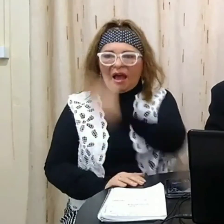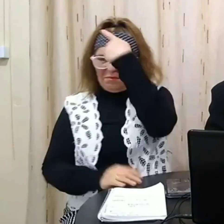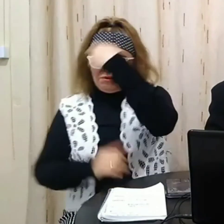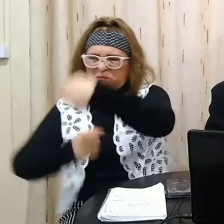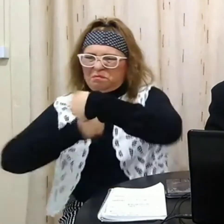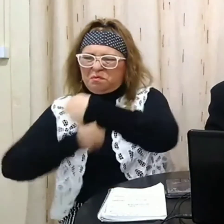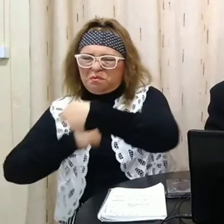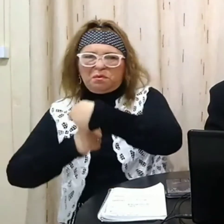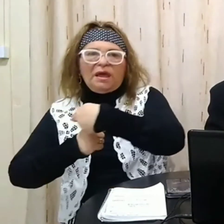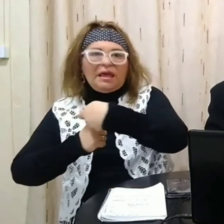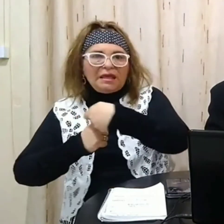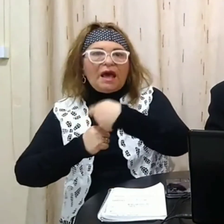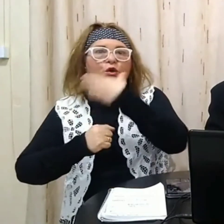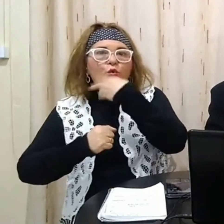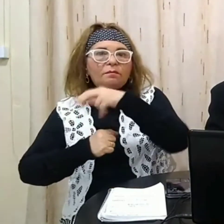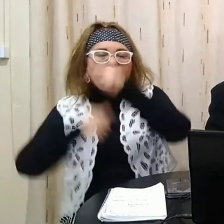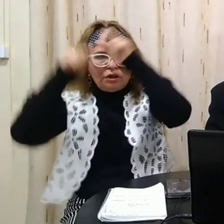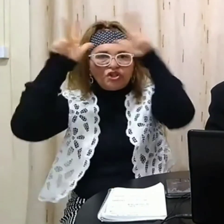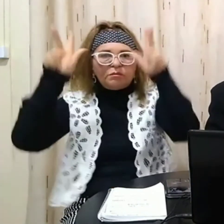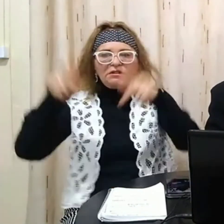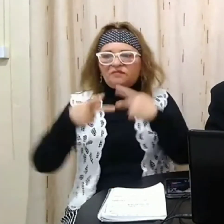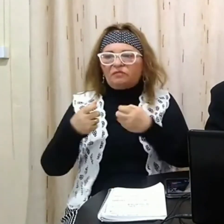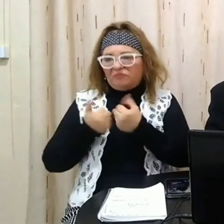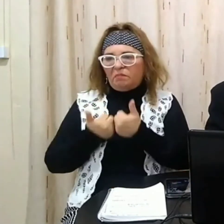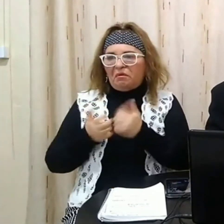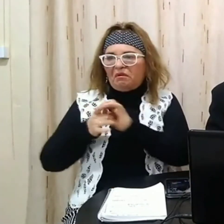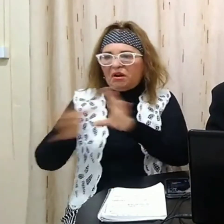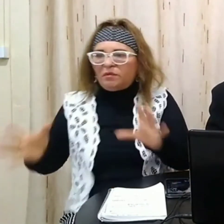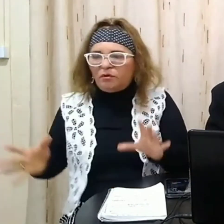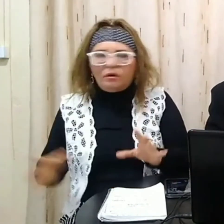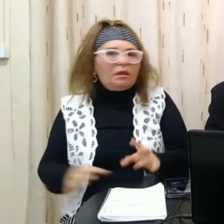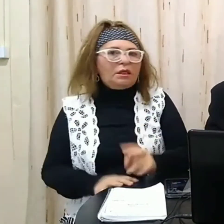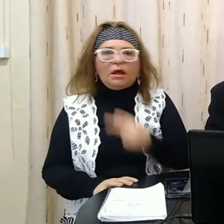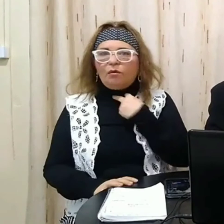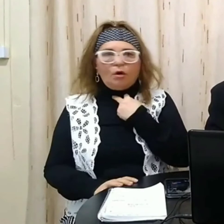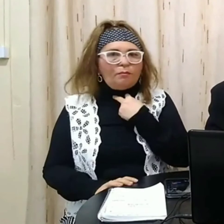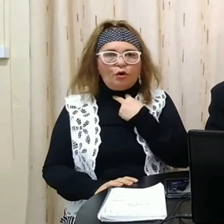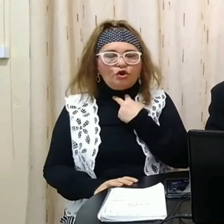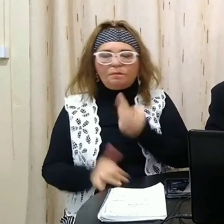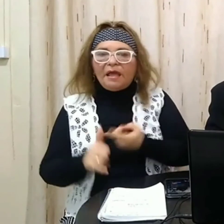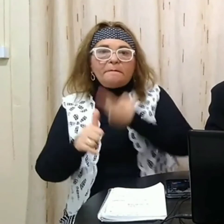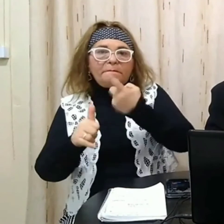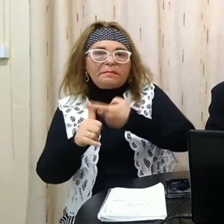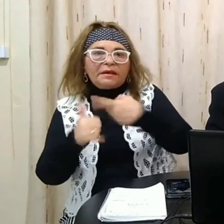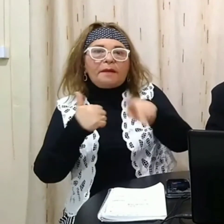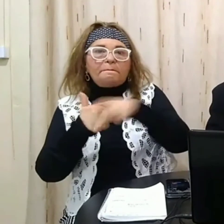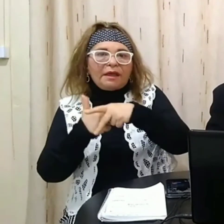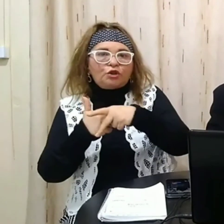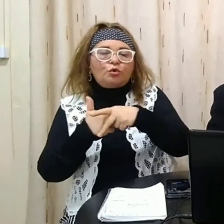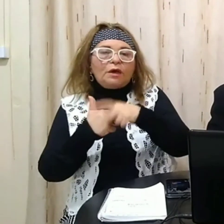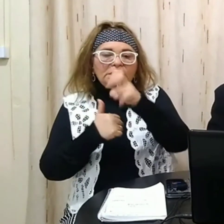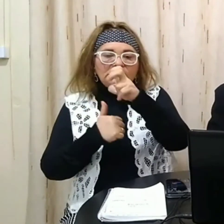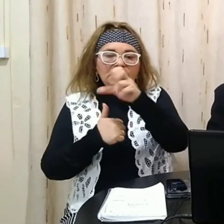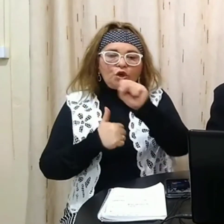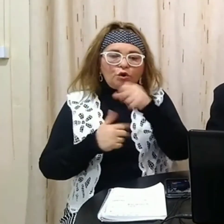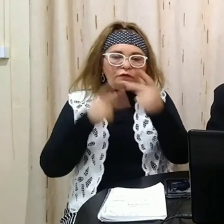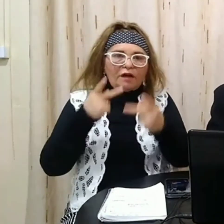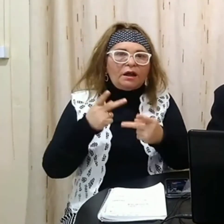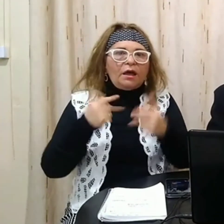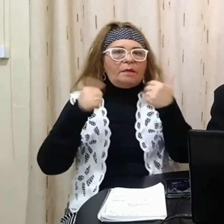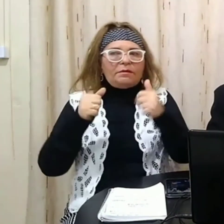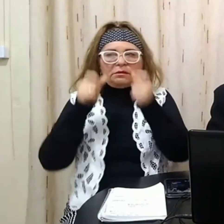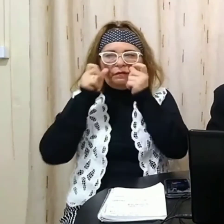povo. Precisamos ter cuidado com a pressão do povo. 1 Pedro 5,8 diz: sede sóbrios,